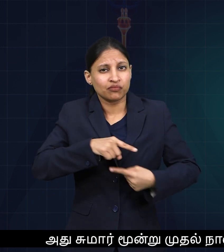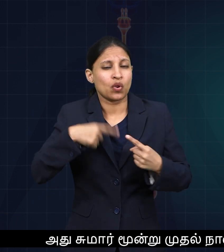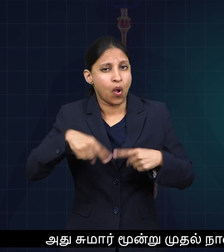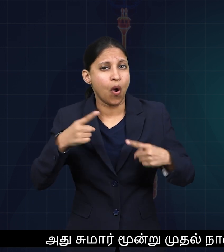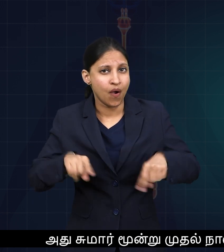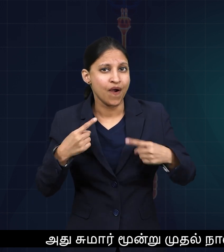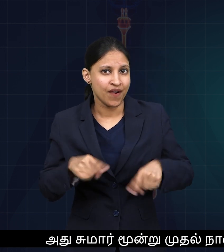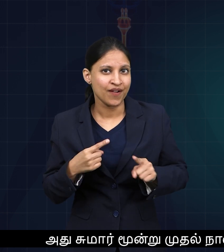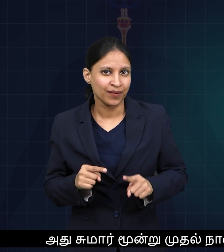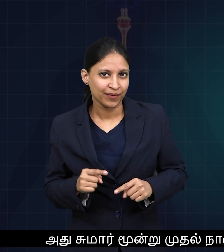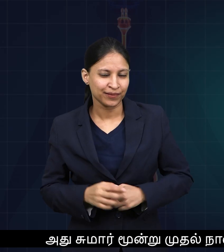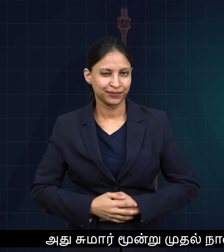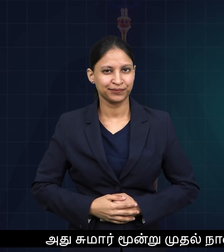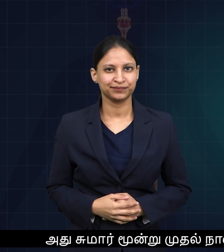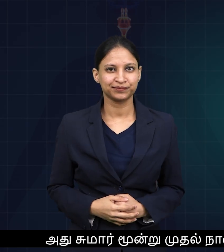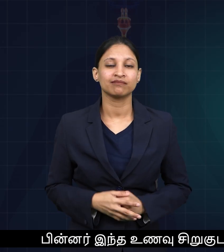இருக்கும்.